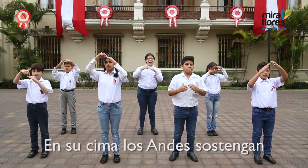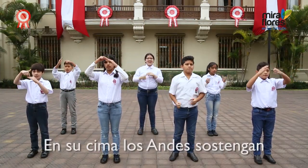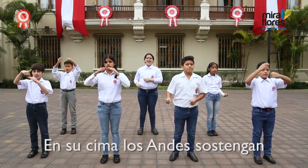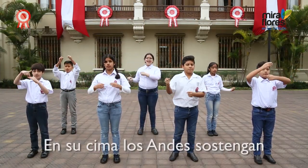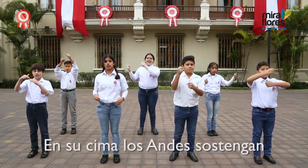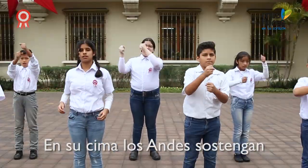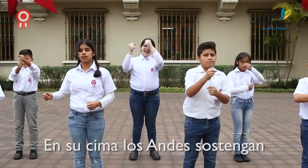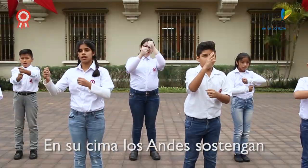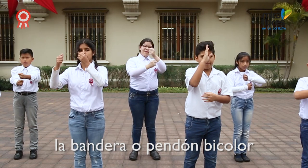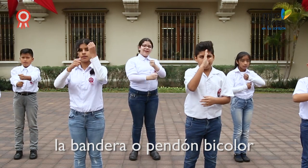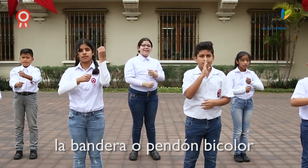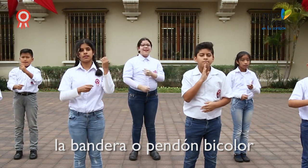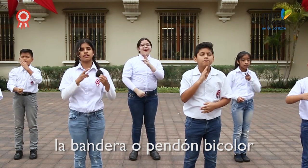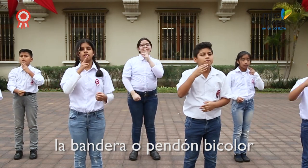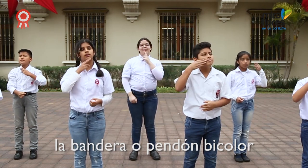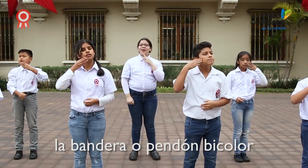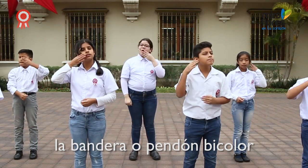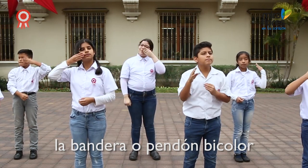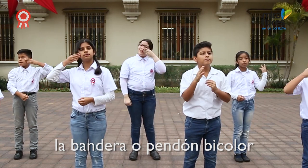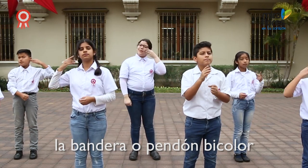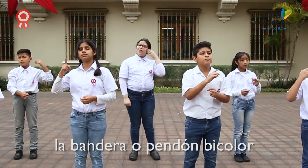que partemos al voto